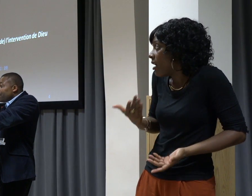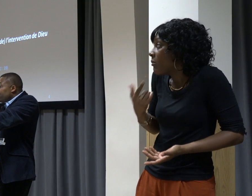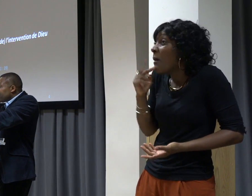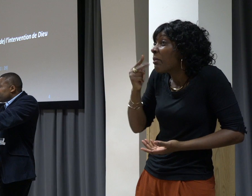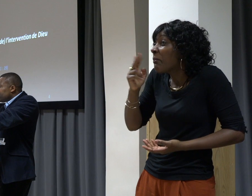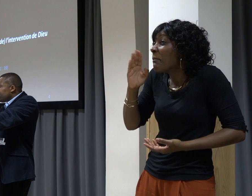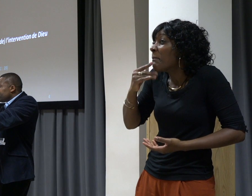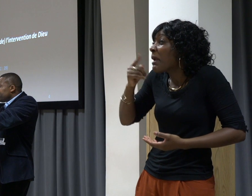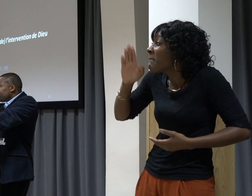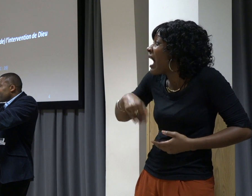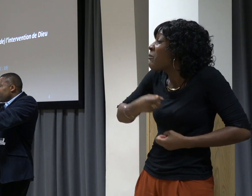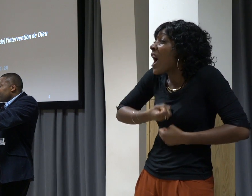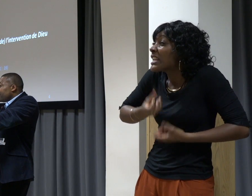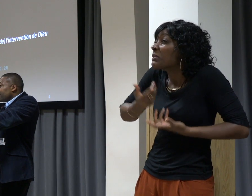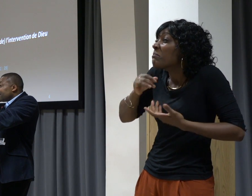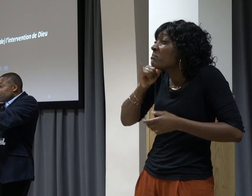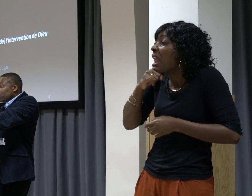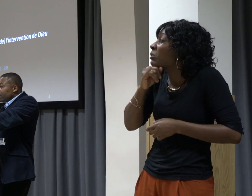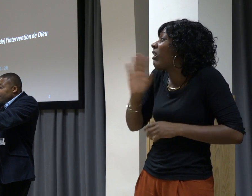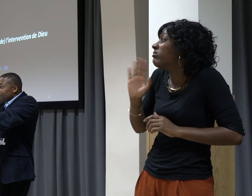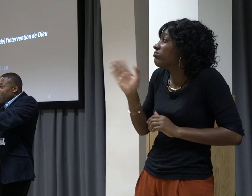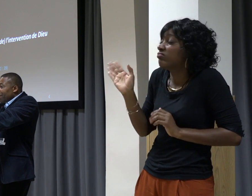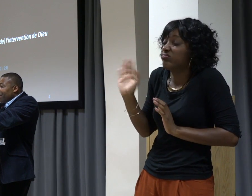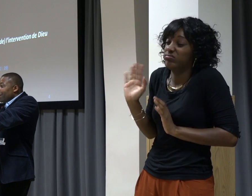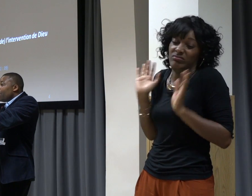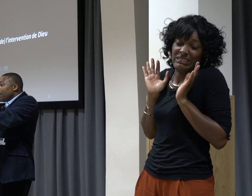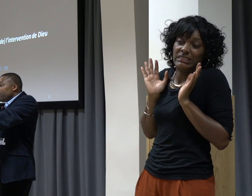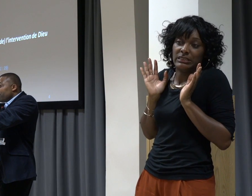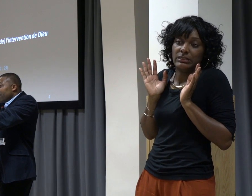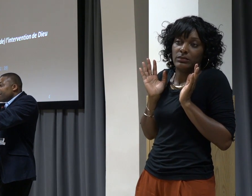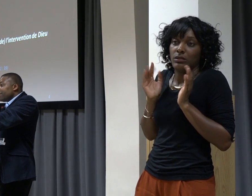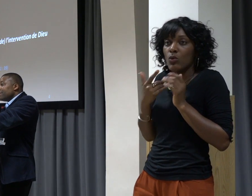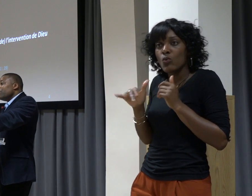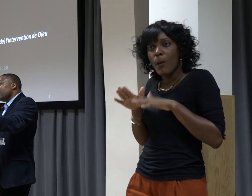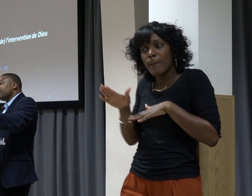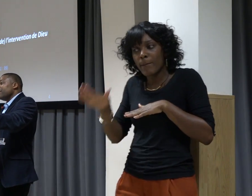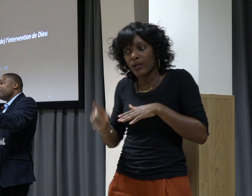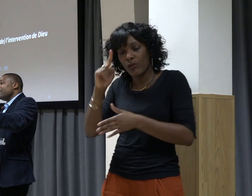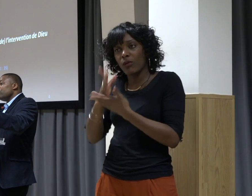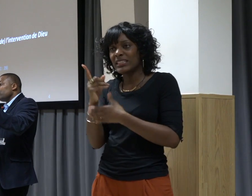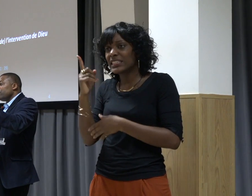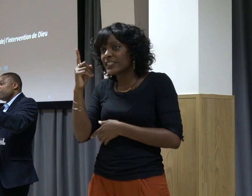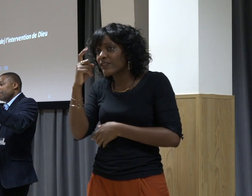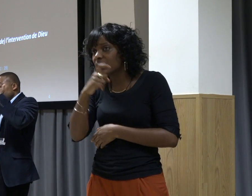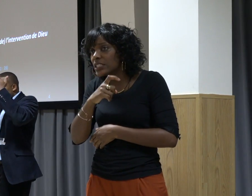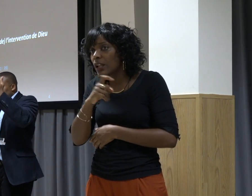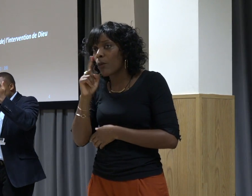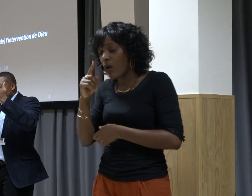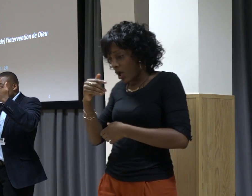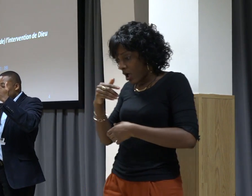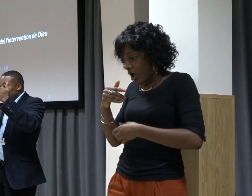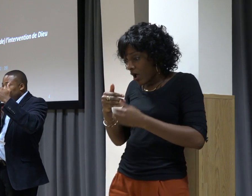suis pas la bonne personne. Très souvent, le pas de foi, c'est ce qui l'entraîne. Le doute, les